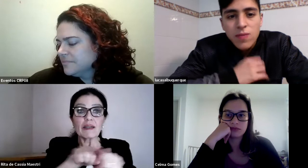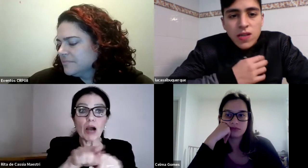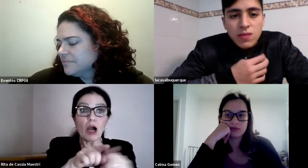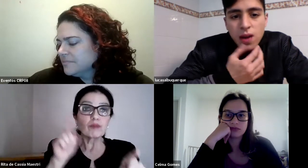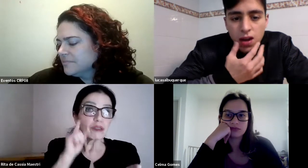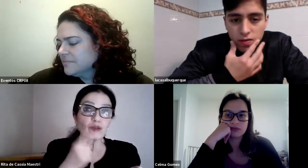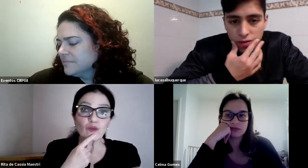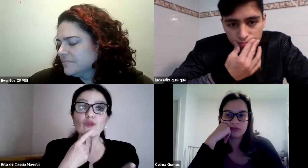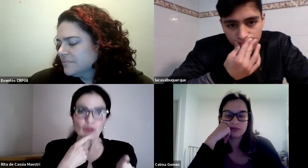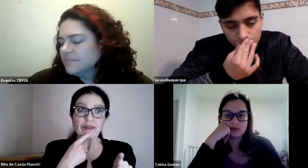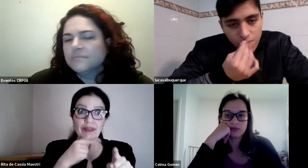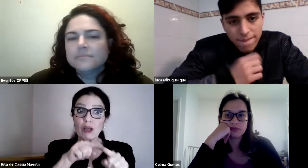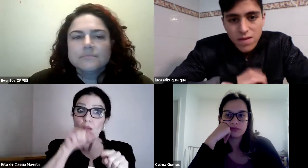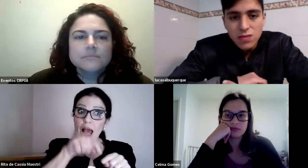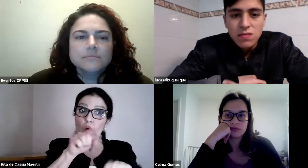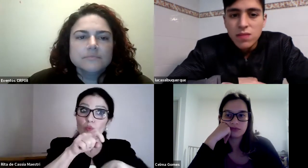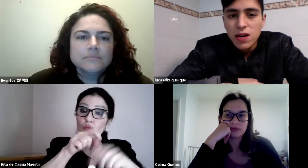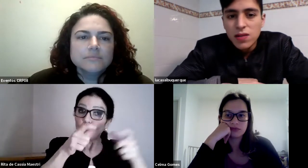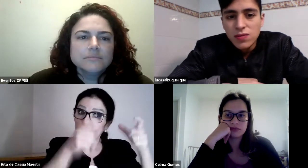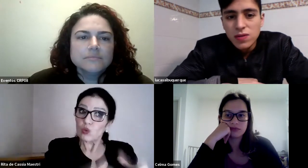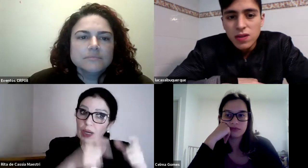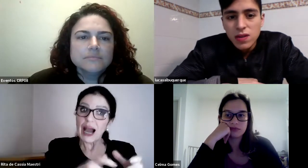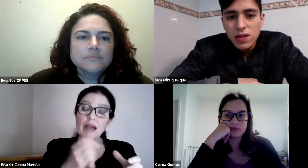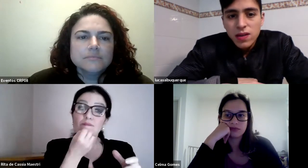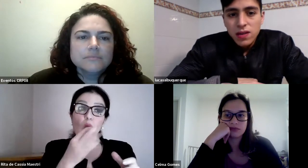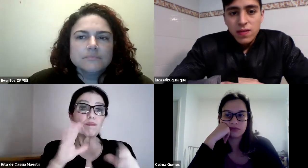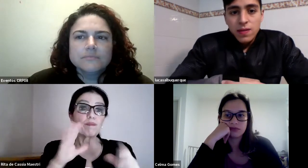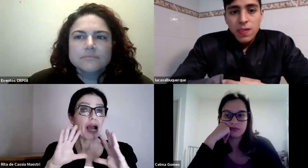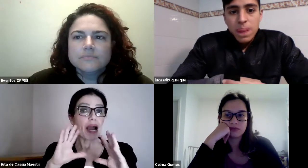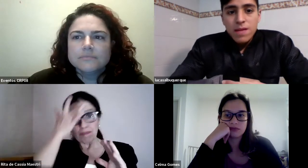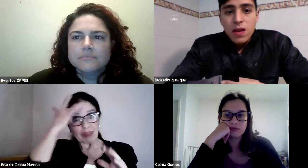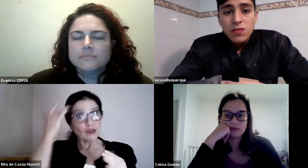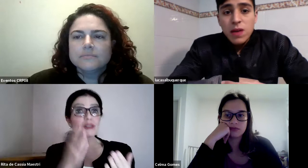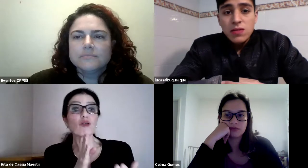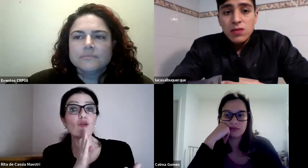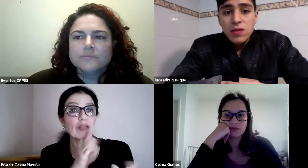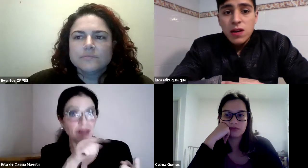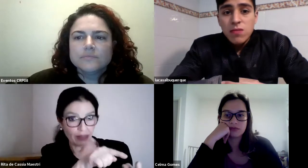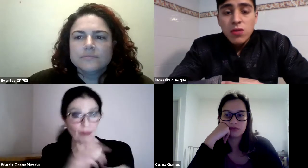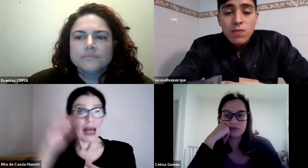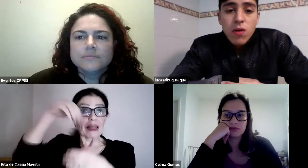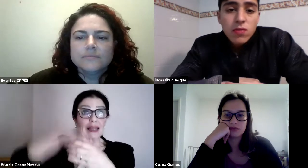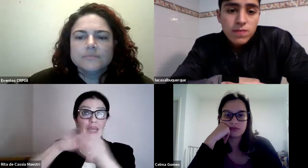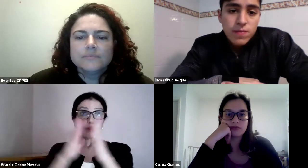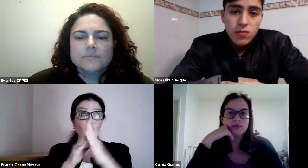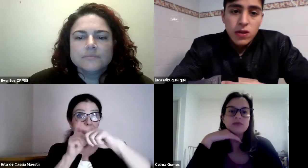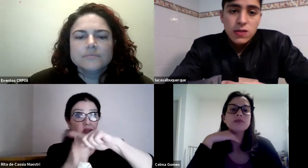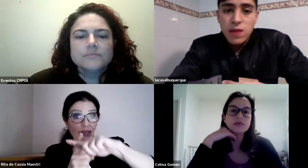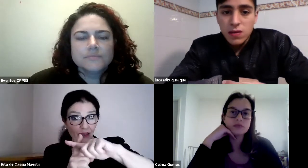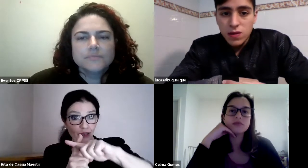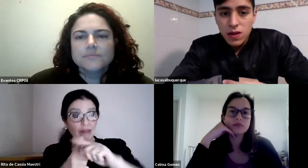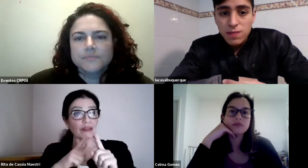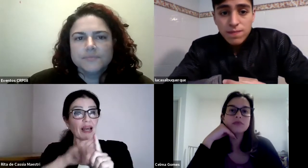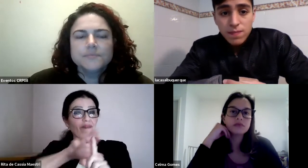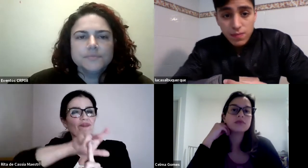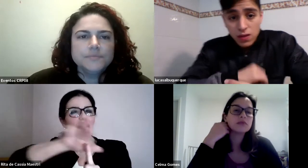família participava, os irmãos. Eram espaços muito bons para